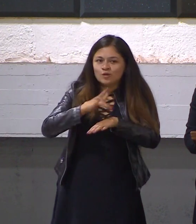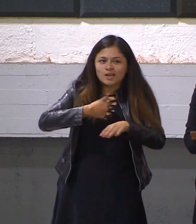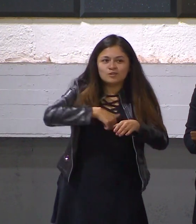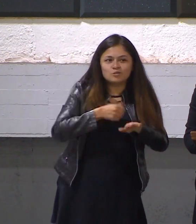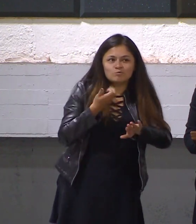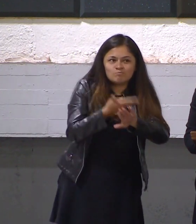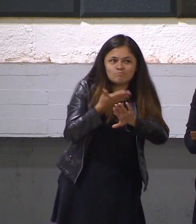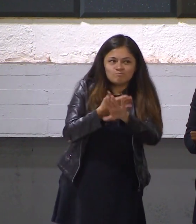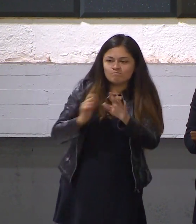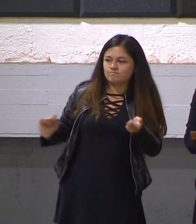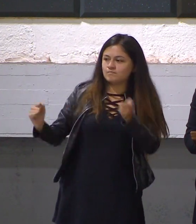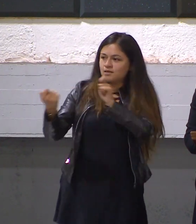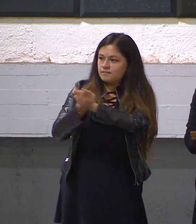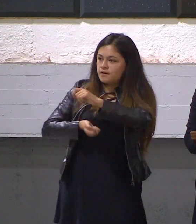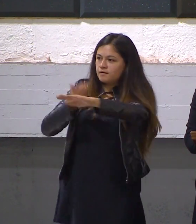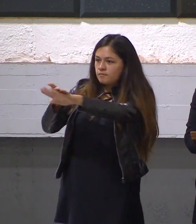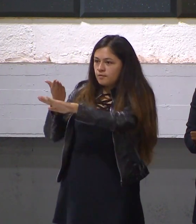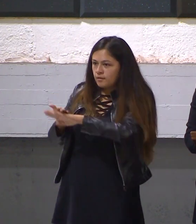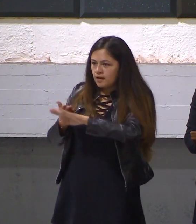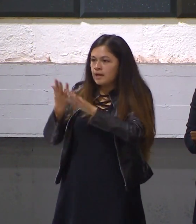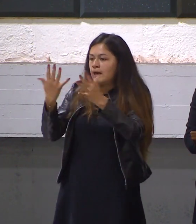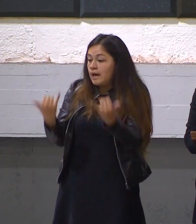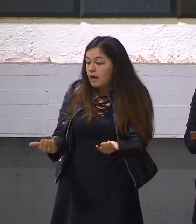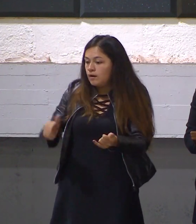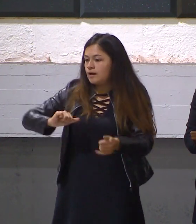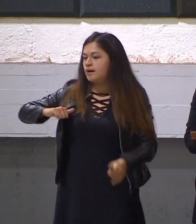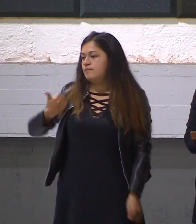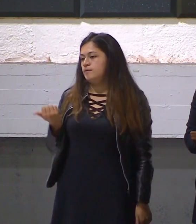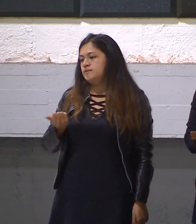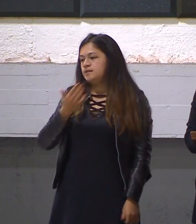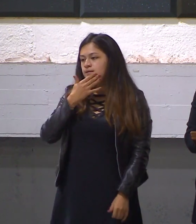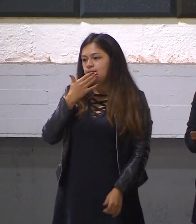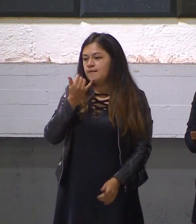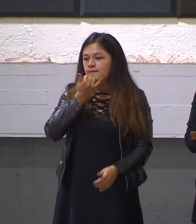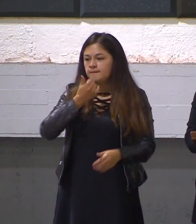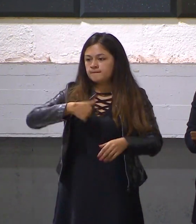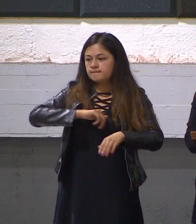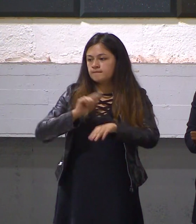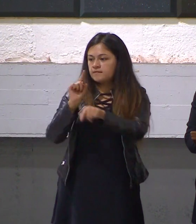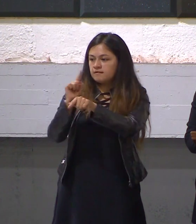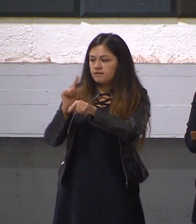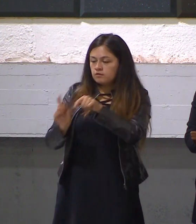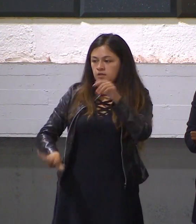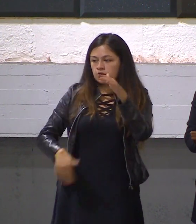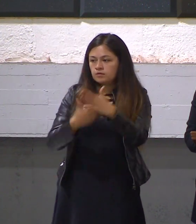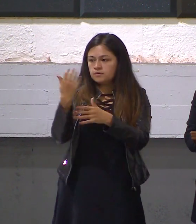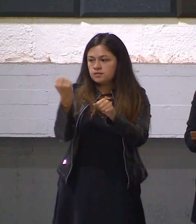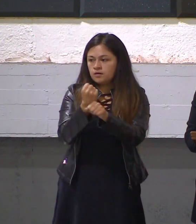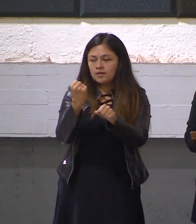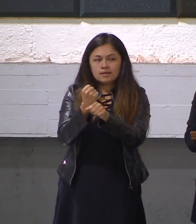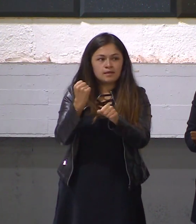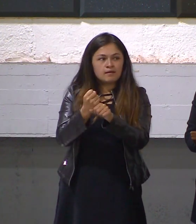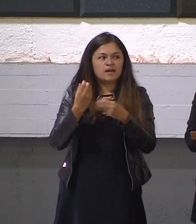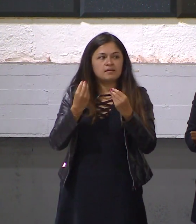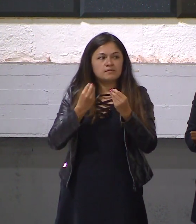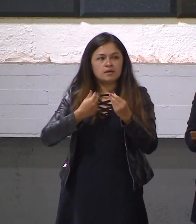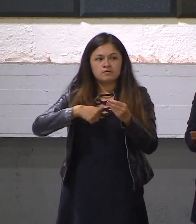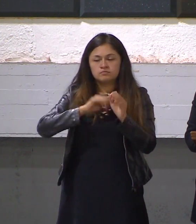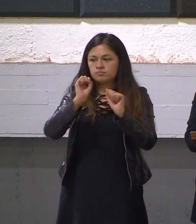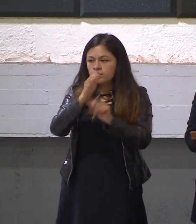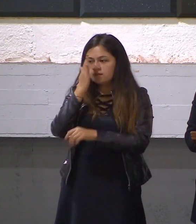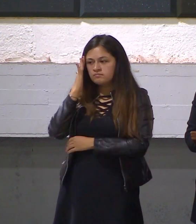y este es el momento entonces desde la facultad hemos venido trabajando para poder